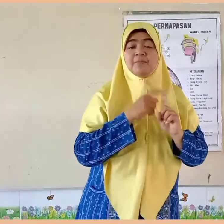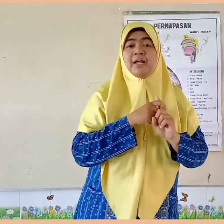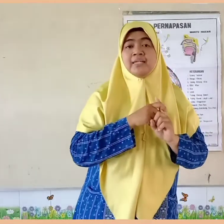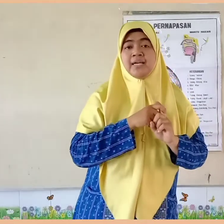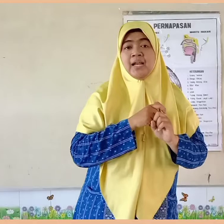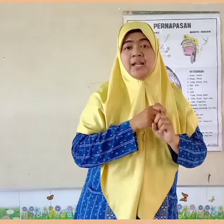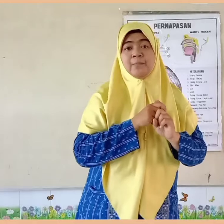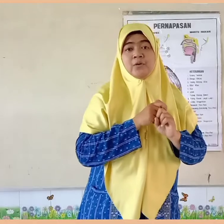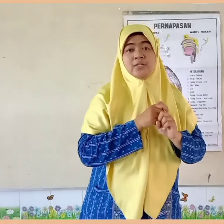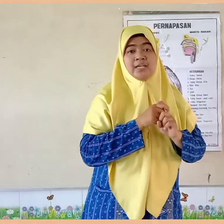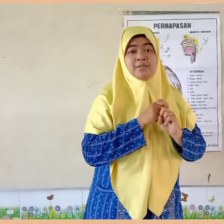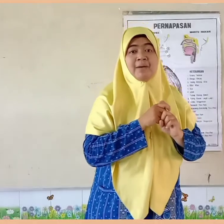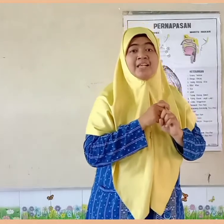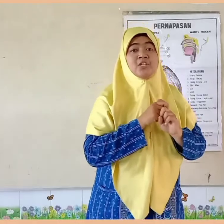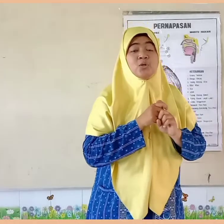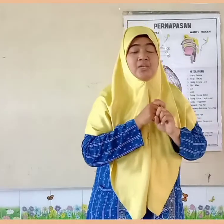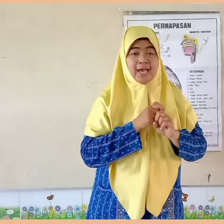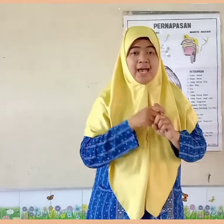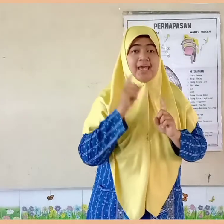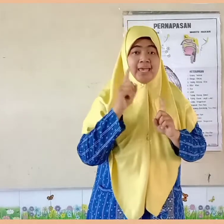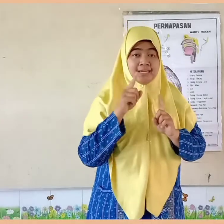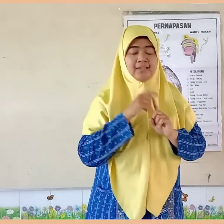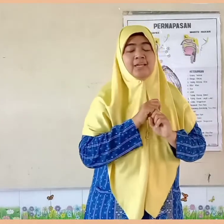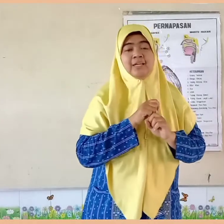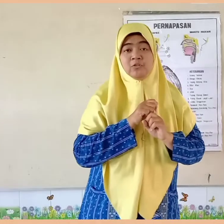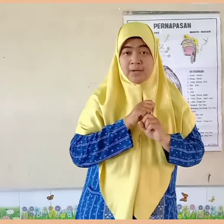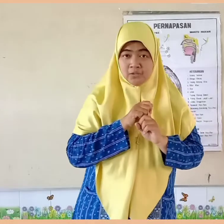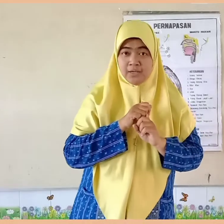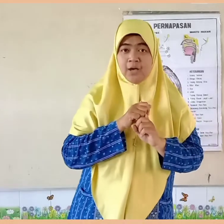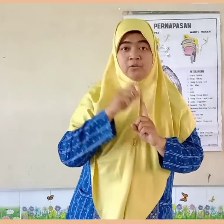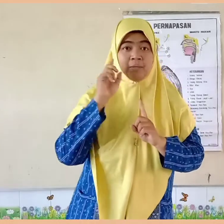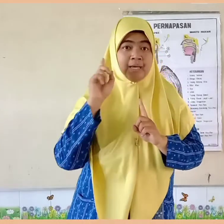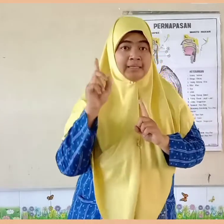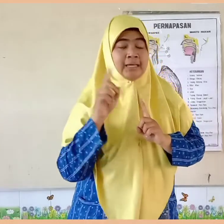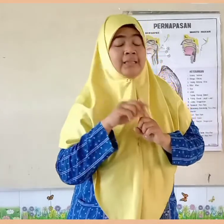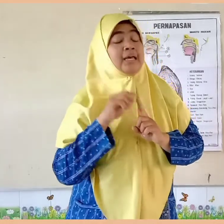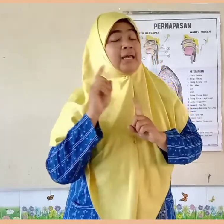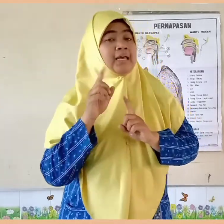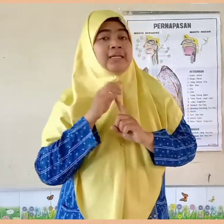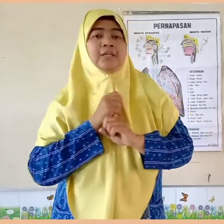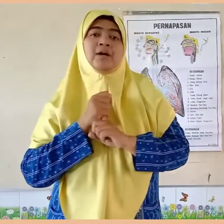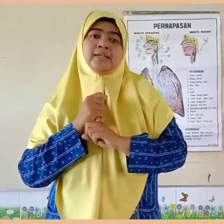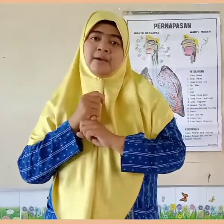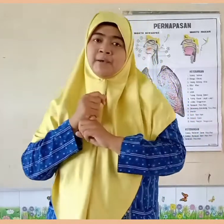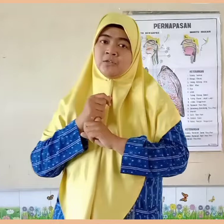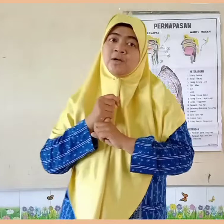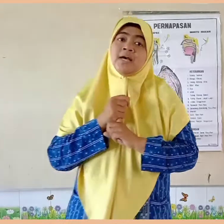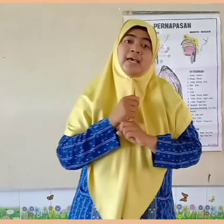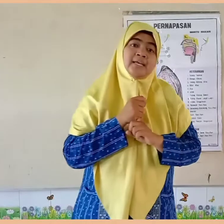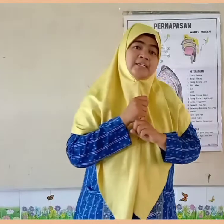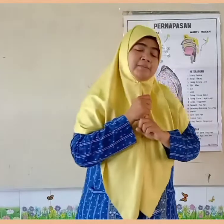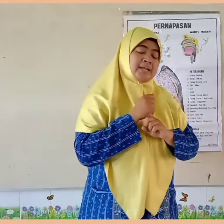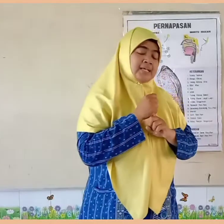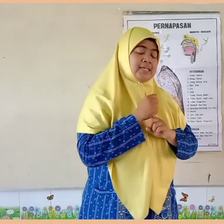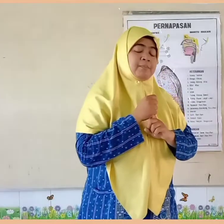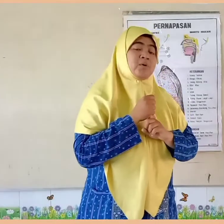Inspirasi adalah proses masuknya in itu masuk ya, untuk mengingat-ingat. In itu artinya masuk. Inspirasi,